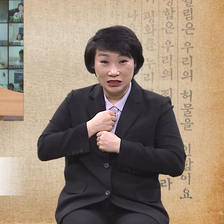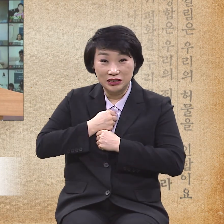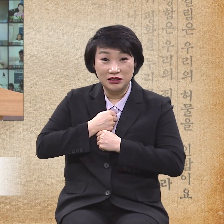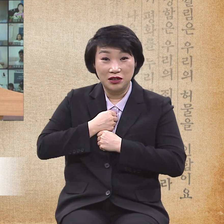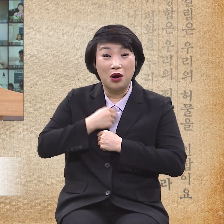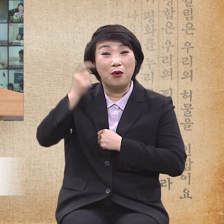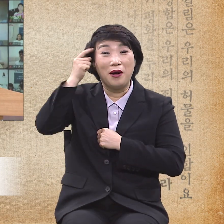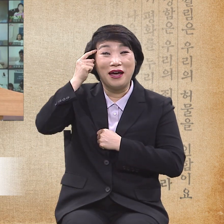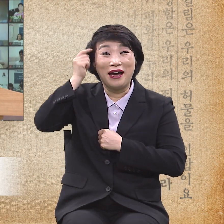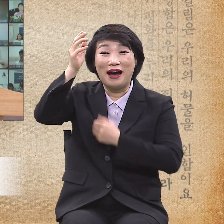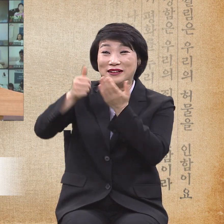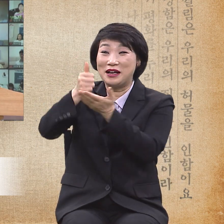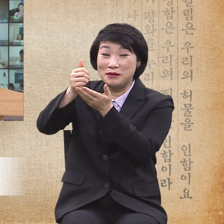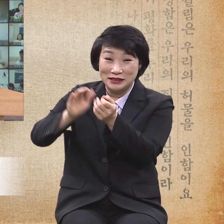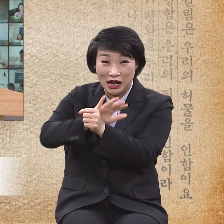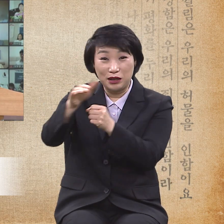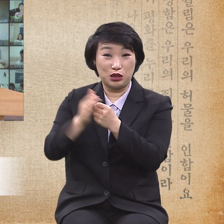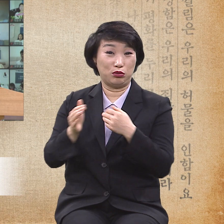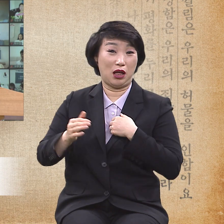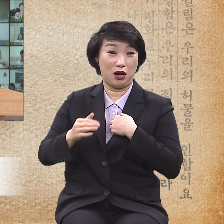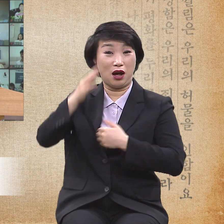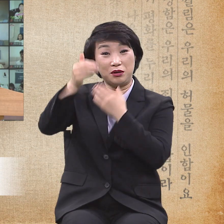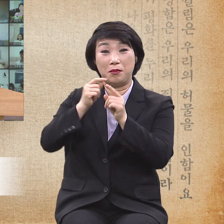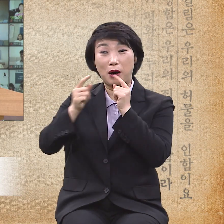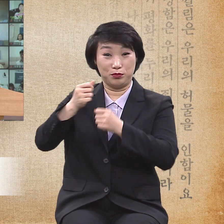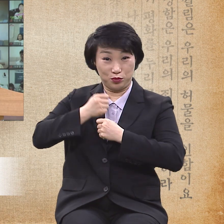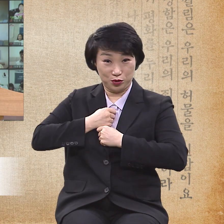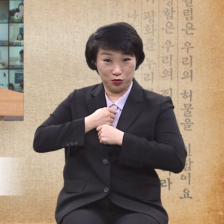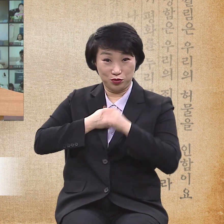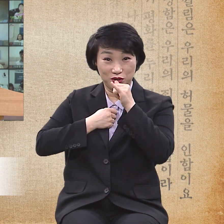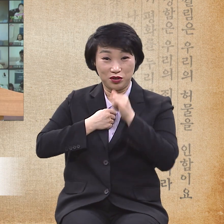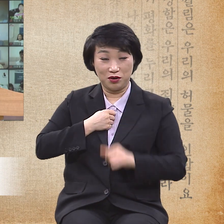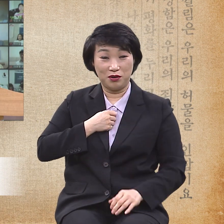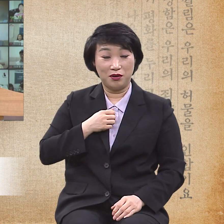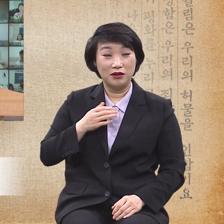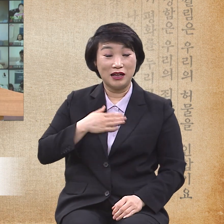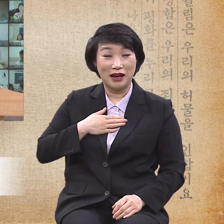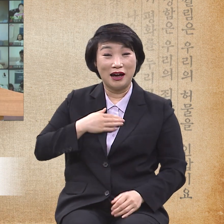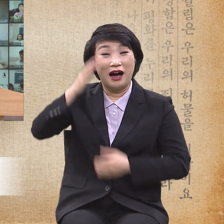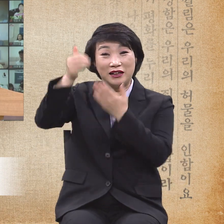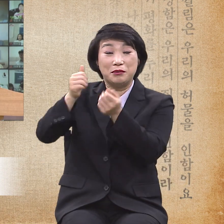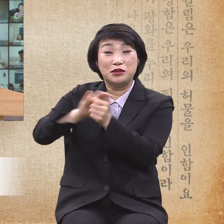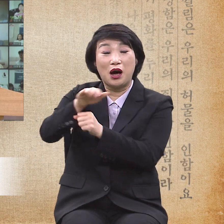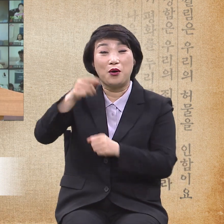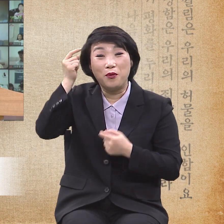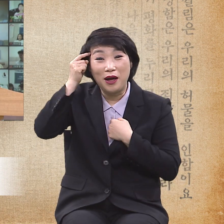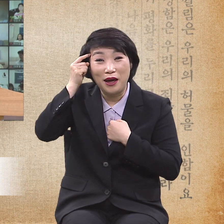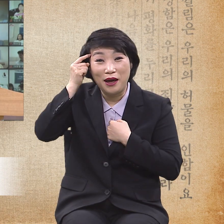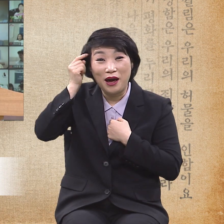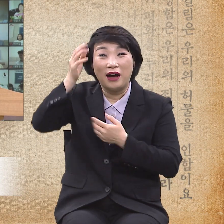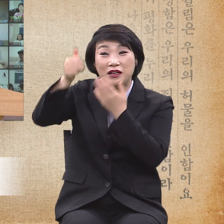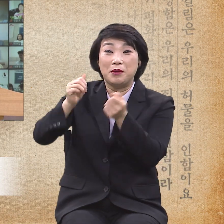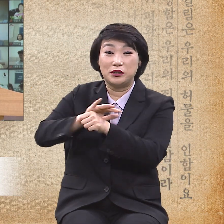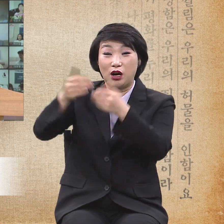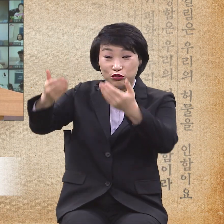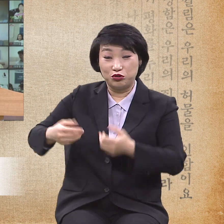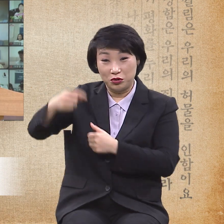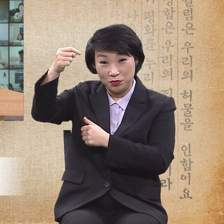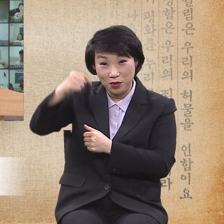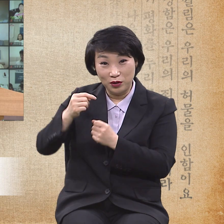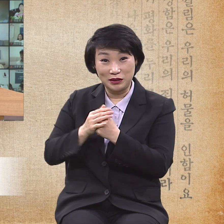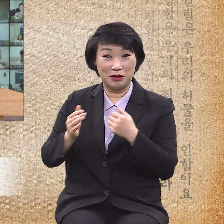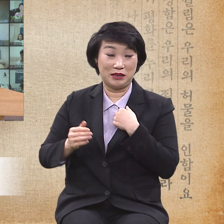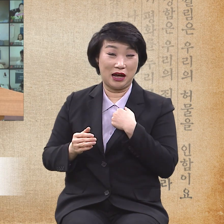것은 하나님을 사랑하기 때문에 지켜요. 응? 왜 사랑하냐? 하나님이 사랑으로 주신